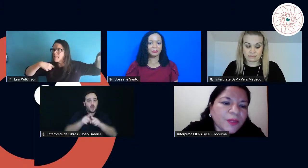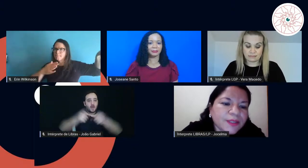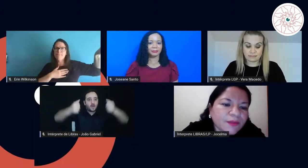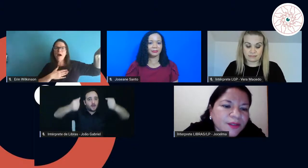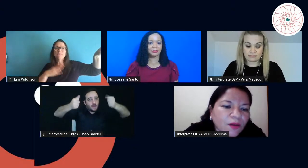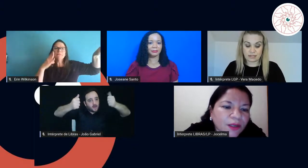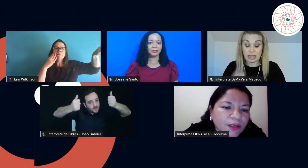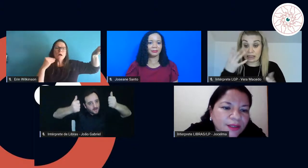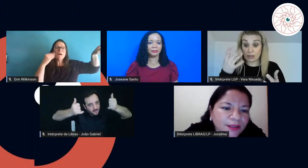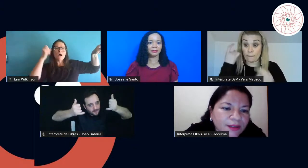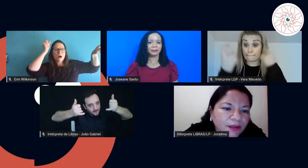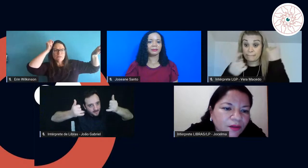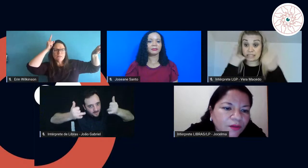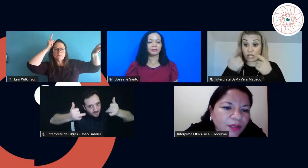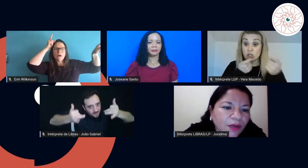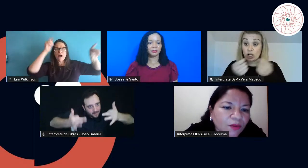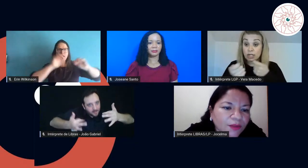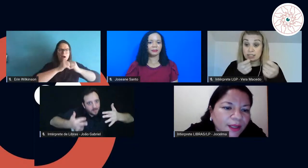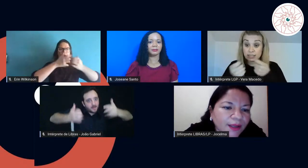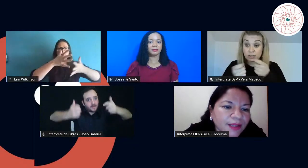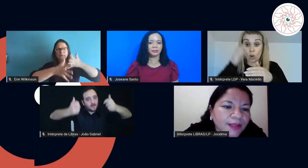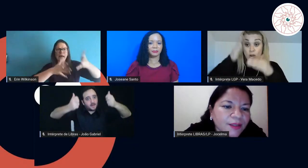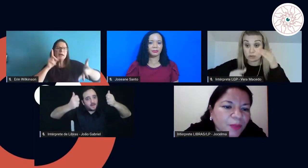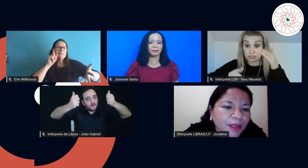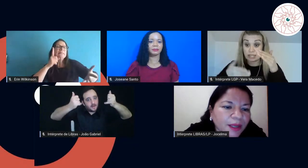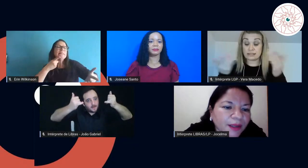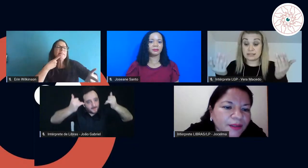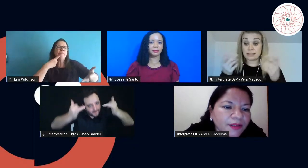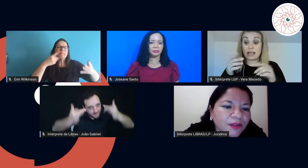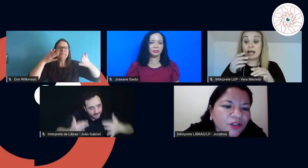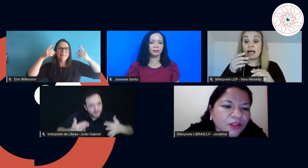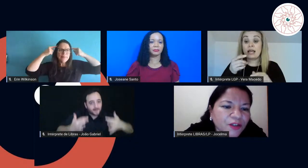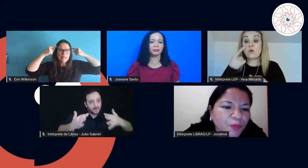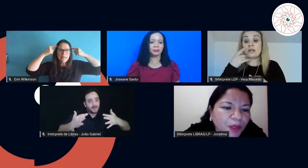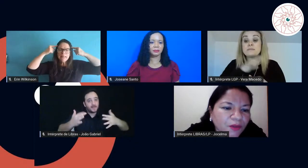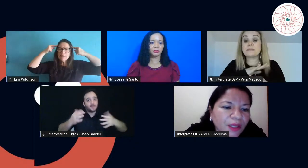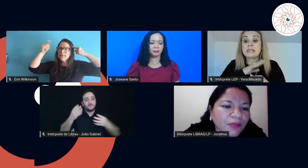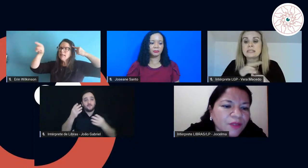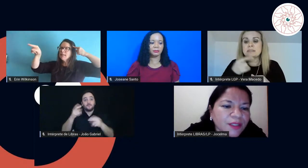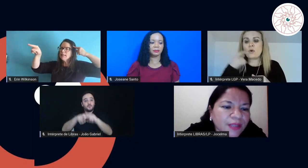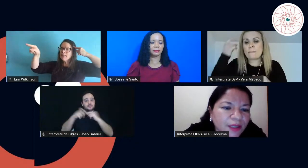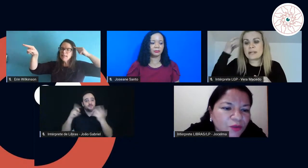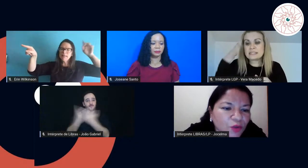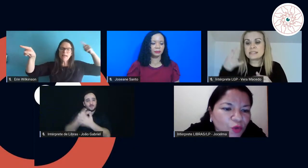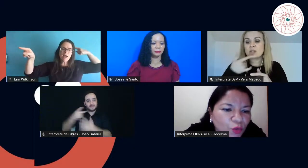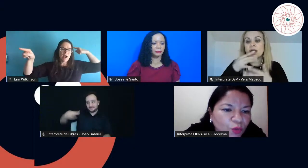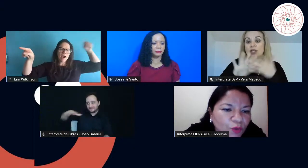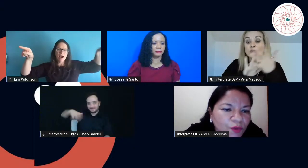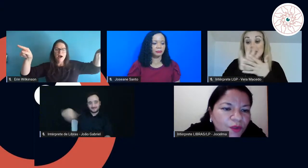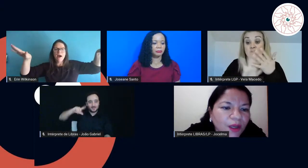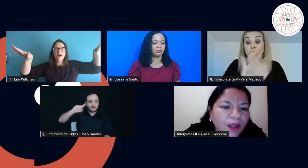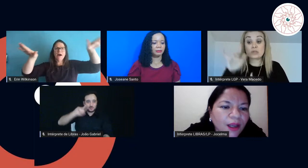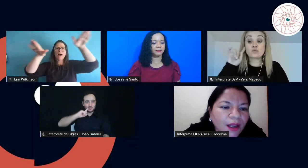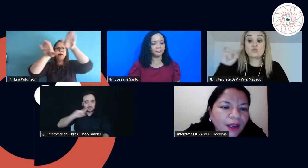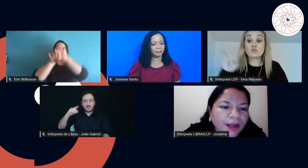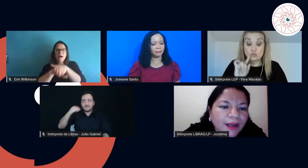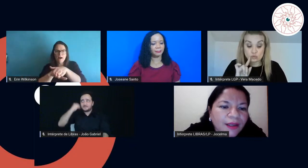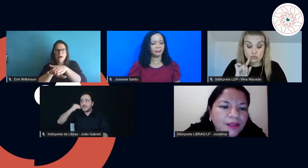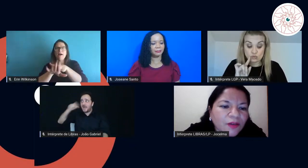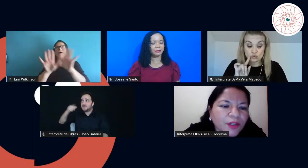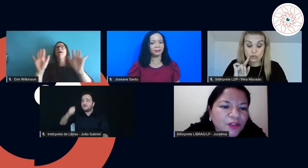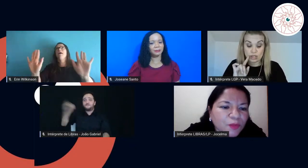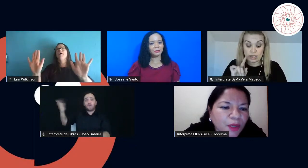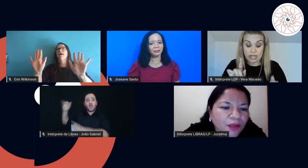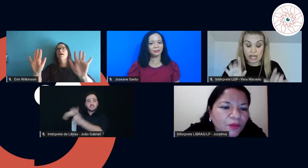Então, pensando nessa organização que acontece, né, as experiências de entendimento da língua de sinais dos surdos em